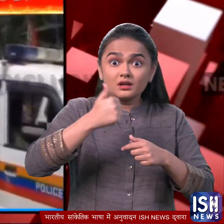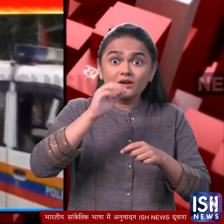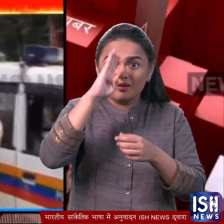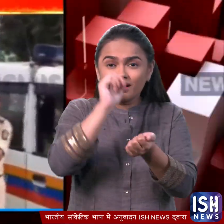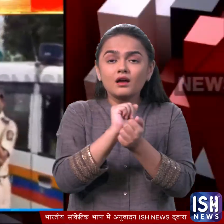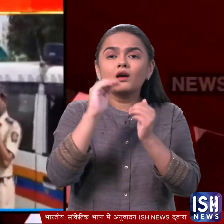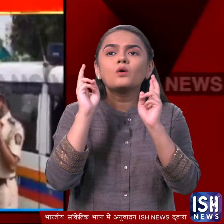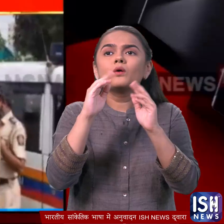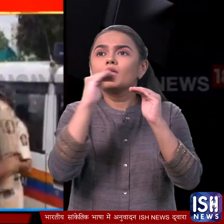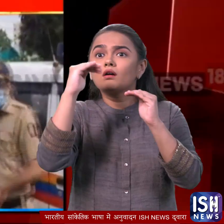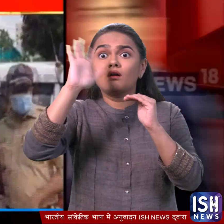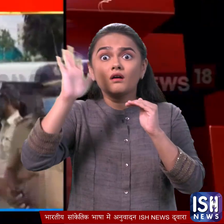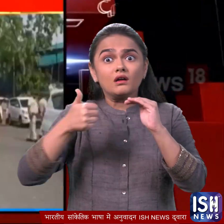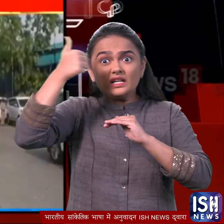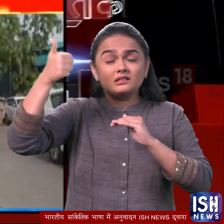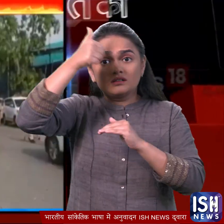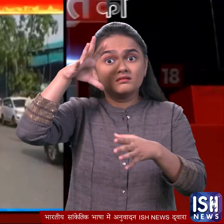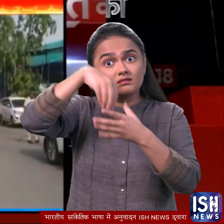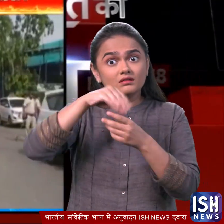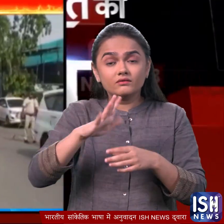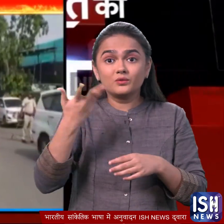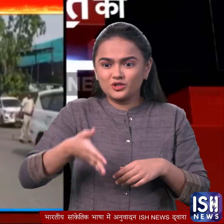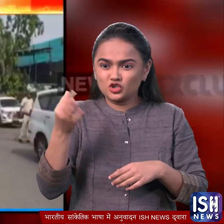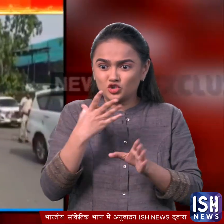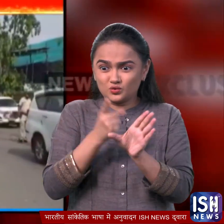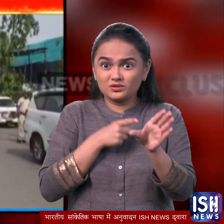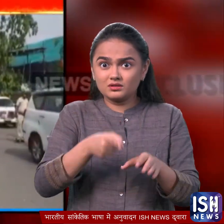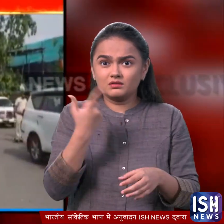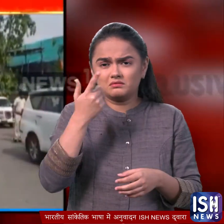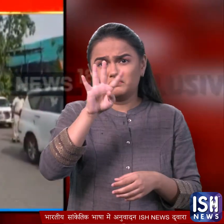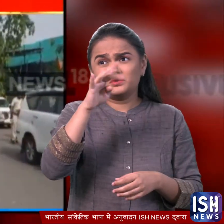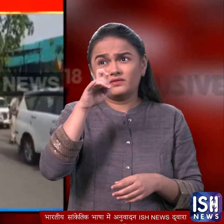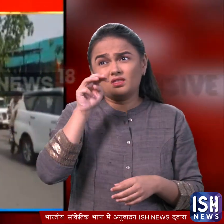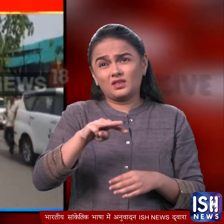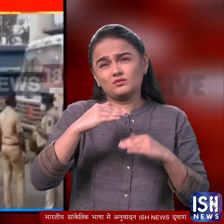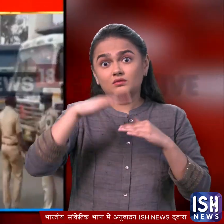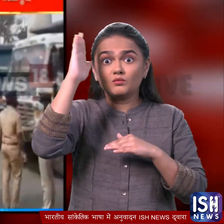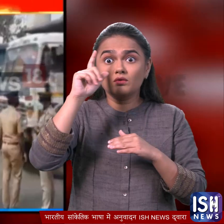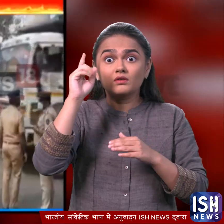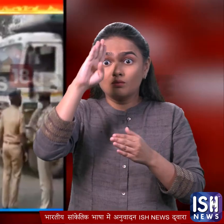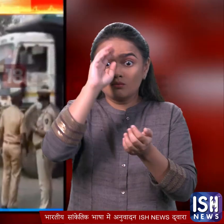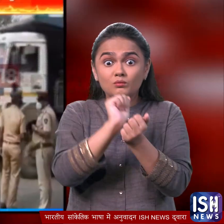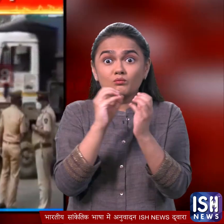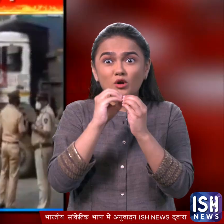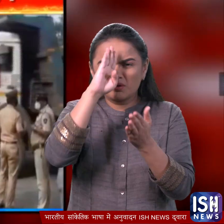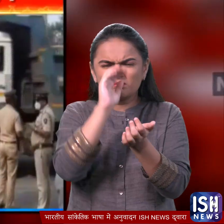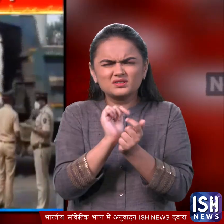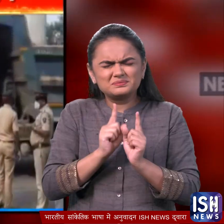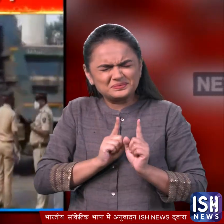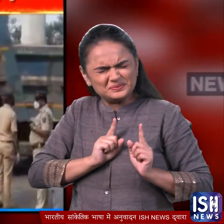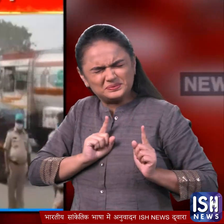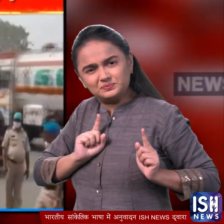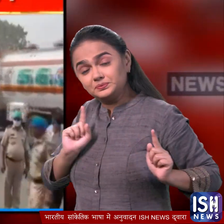पुलिस अधिकारी इस अभियान की निगरानी करते दिखाई दिए। खबर है कि नए साल के मौके पर 47,000 से ज्यादा जवानों की तैनाती मुंबई की सड़कों